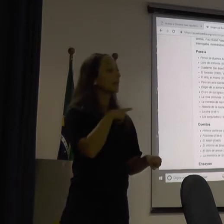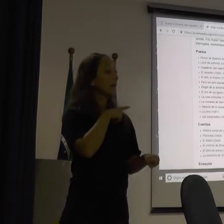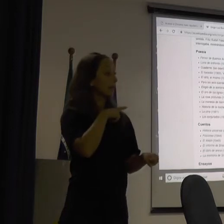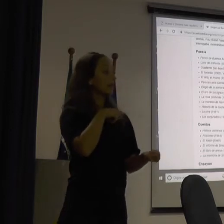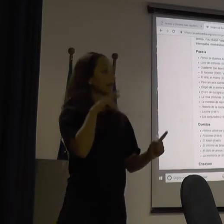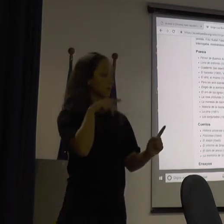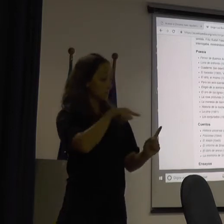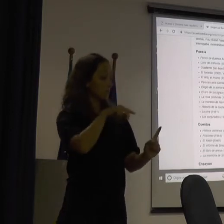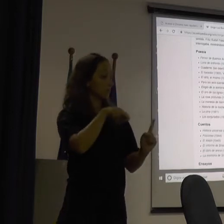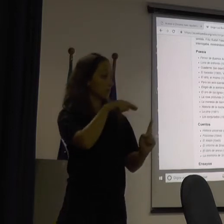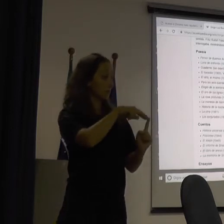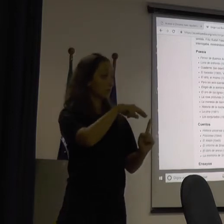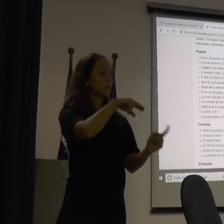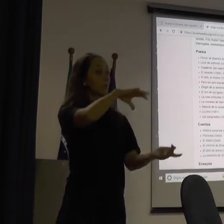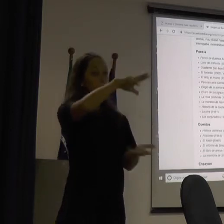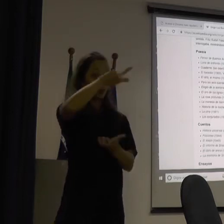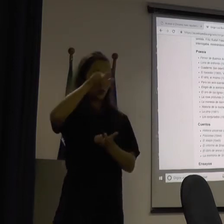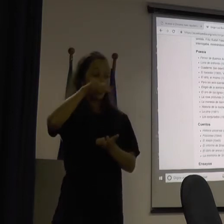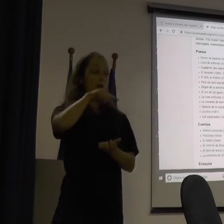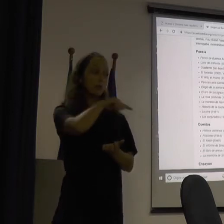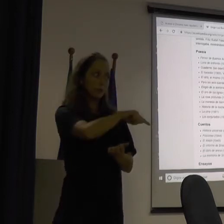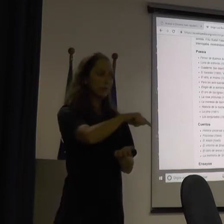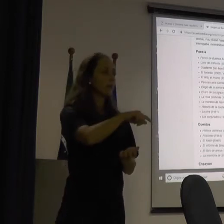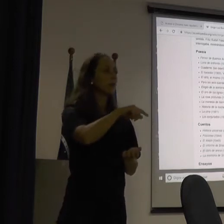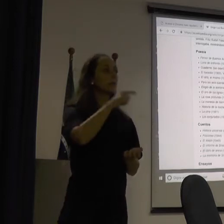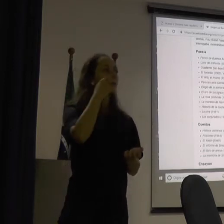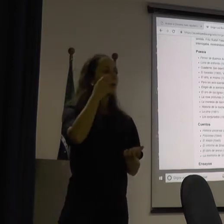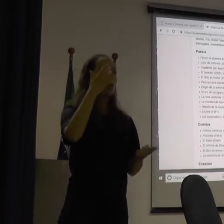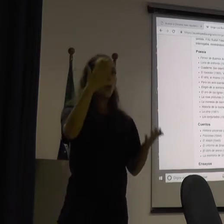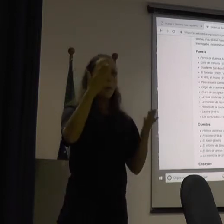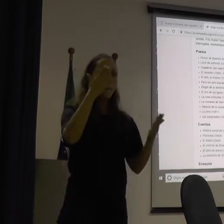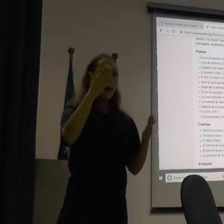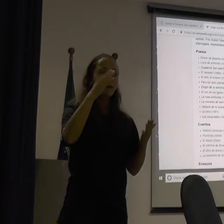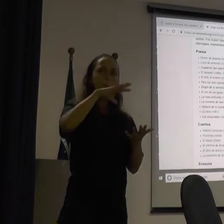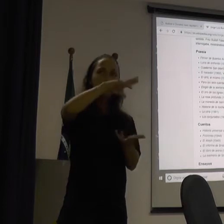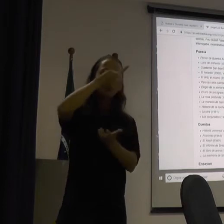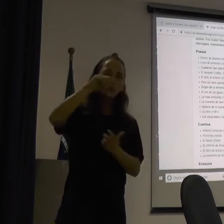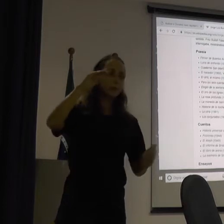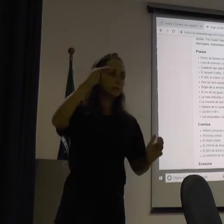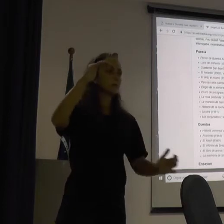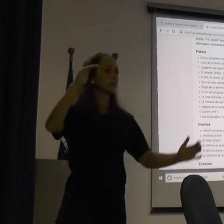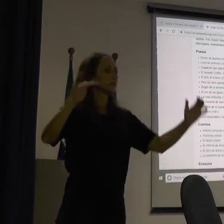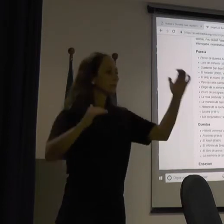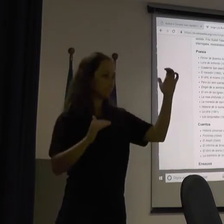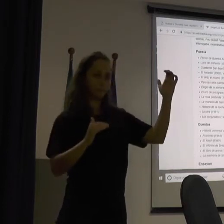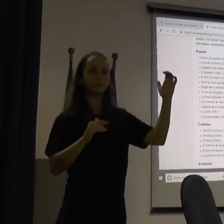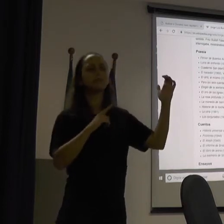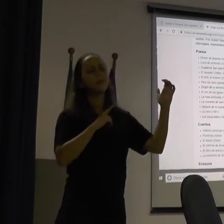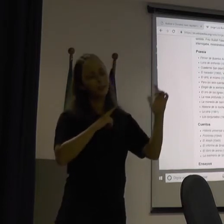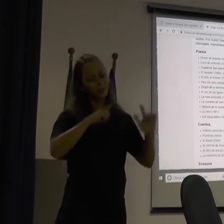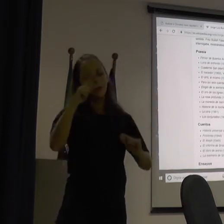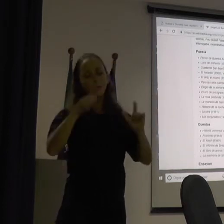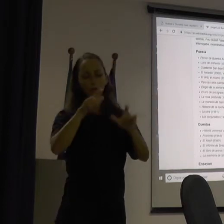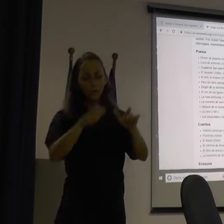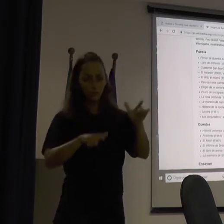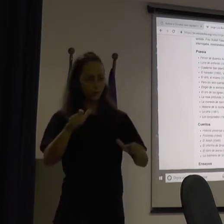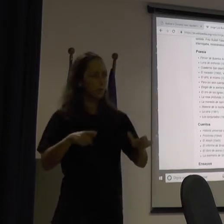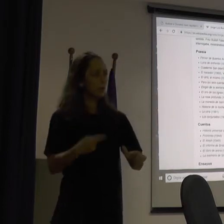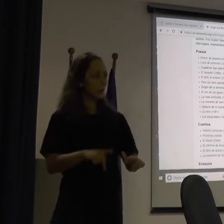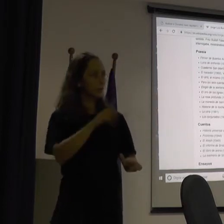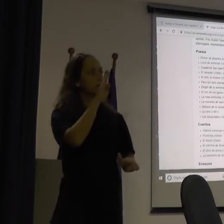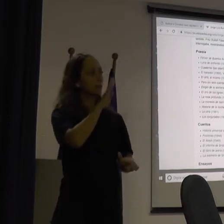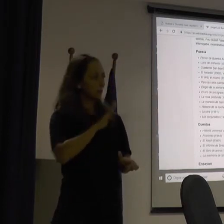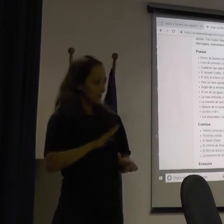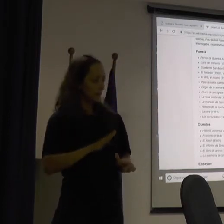mais do que os outros, né? Isso acontece com Machado de Assis, acontece com a Clarice, acontece com o Guimarães Rosa, né? Autores também que eu